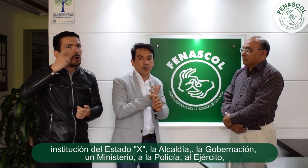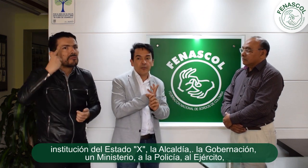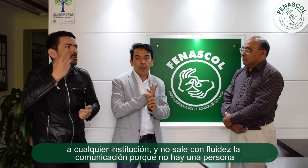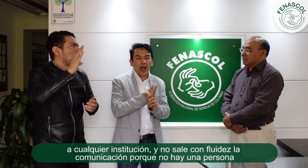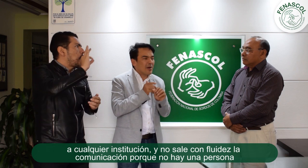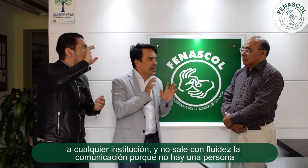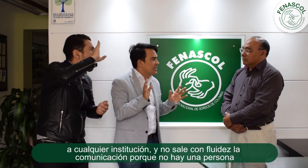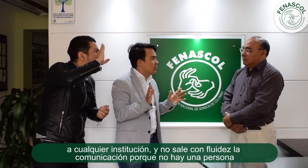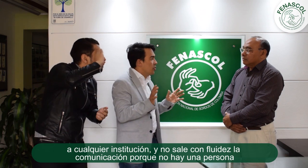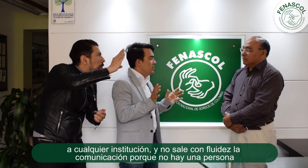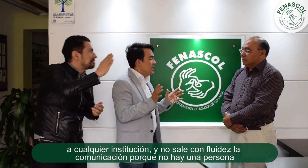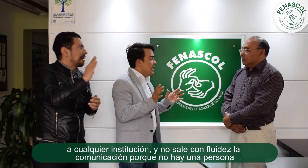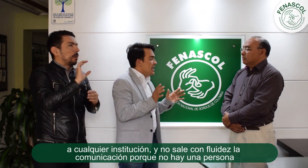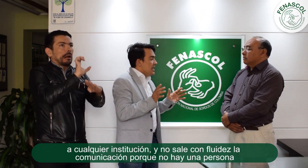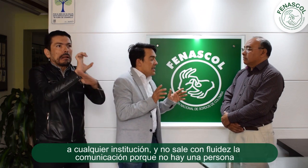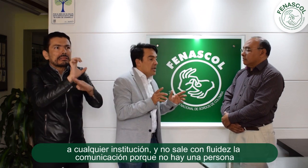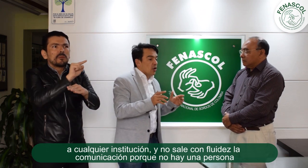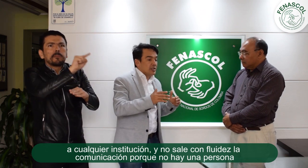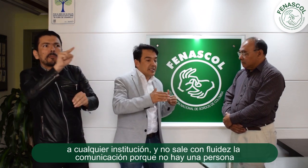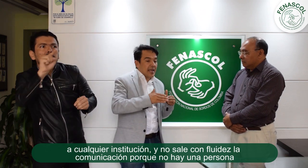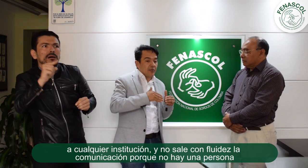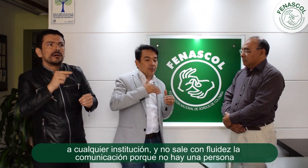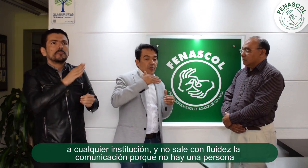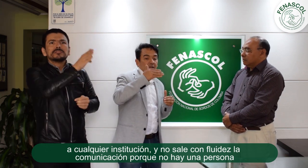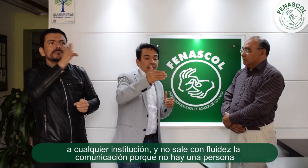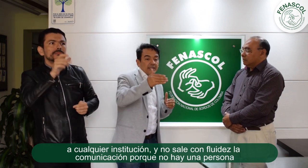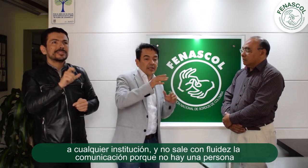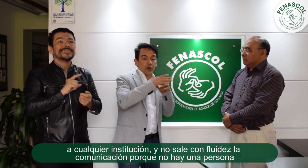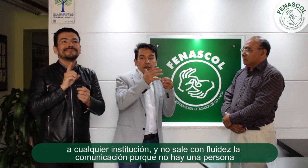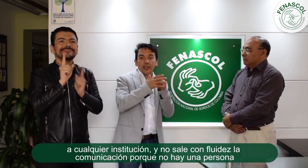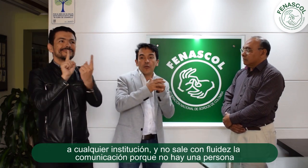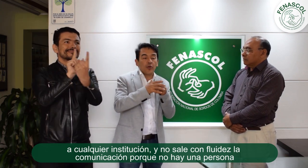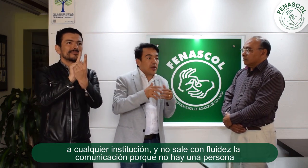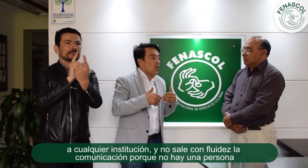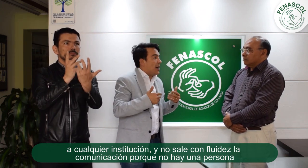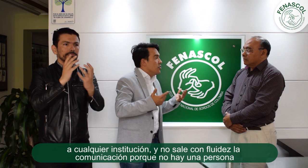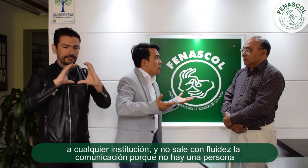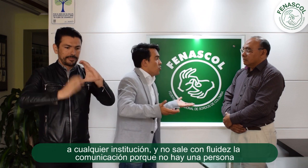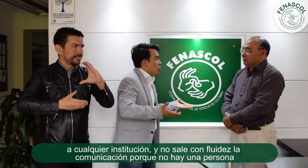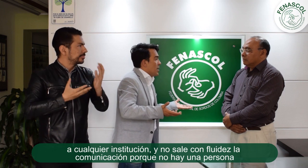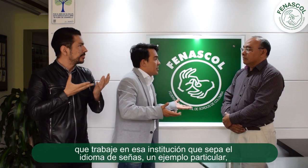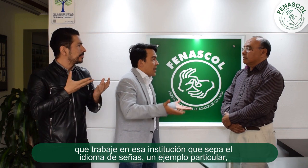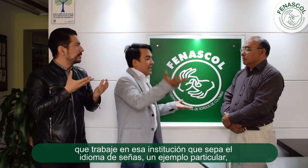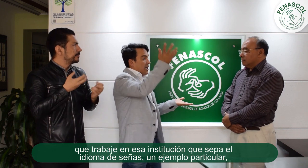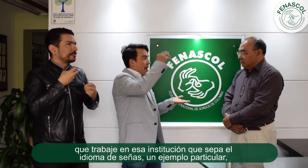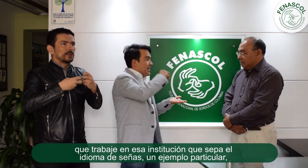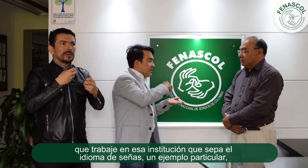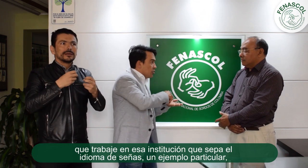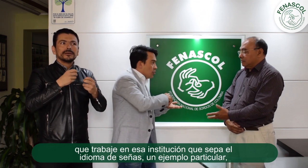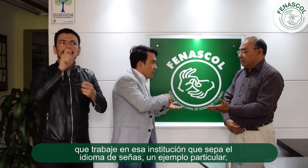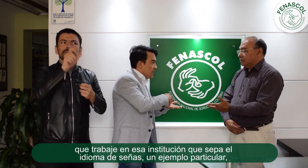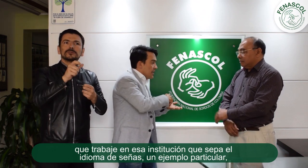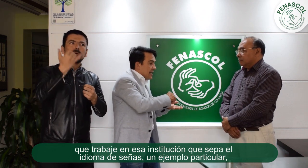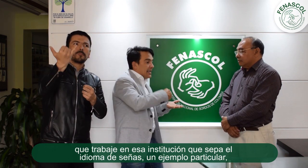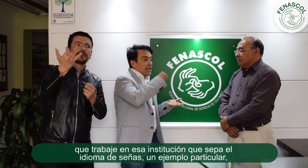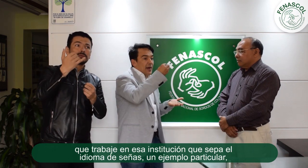al ejército, a cualquier institución y no sale con fluidez la comunicación porque no hay una persona que trabaje en la